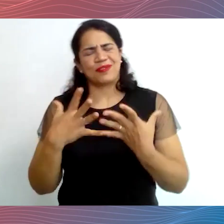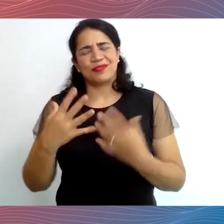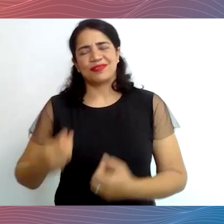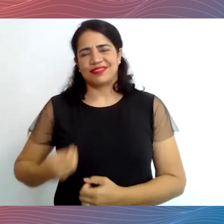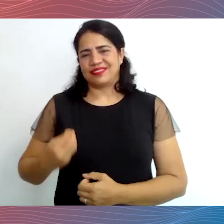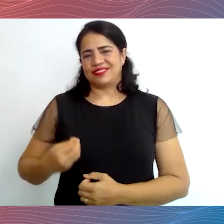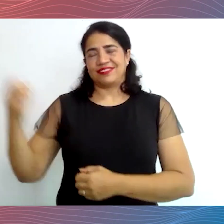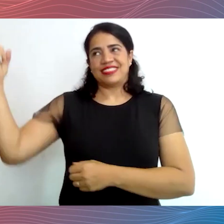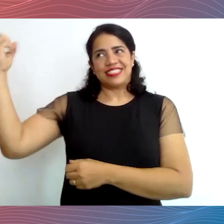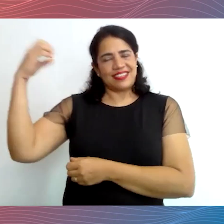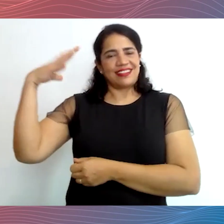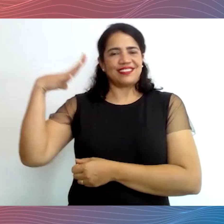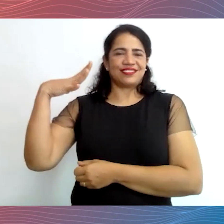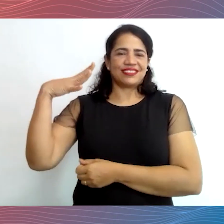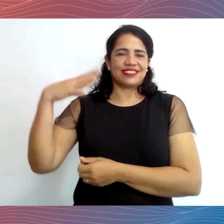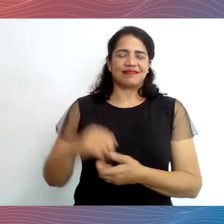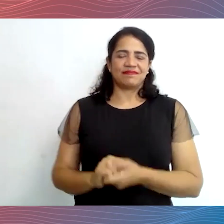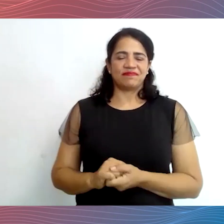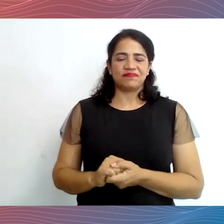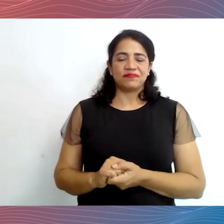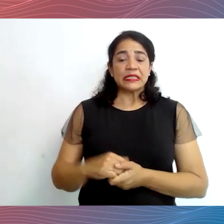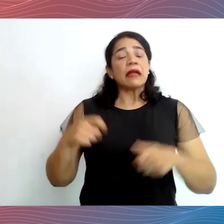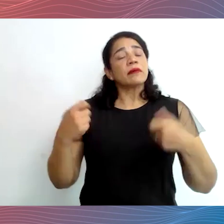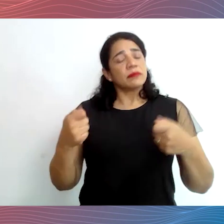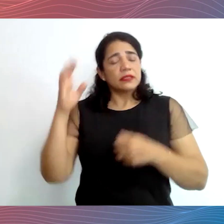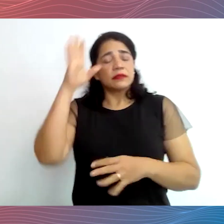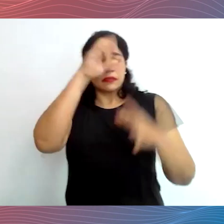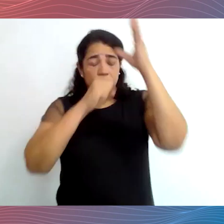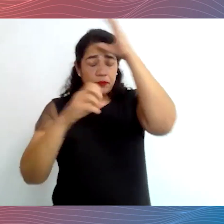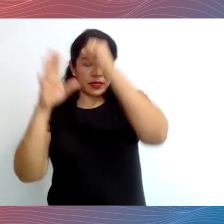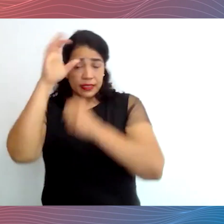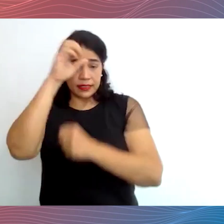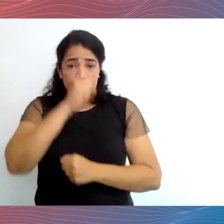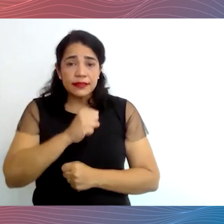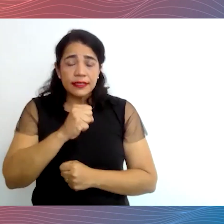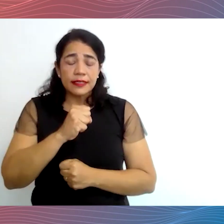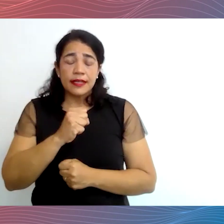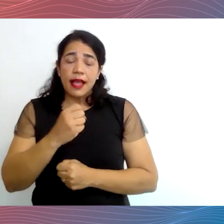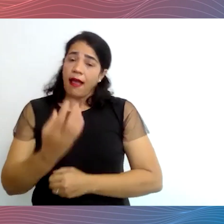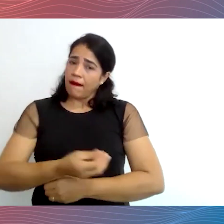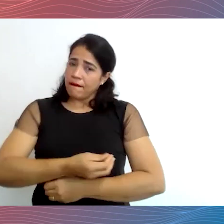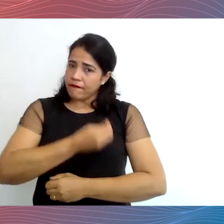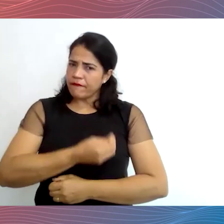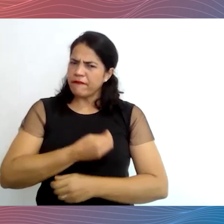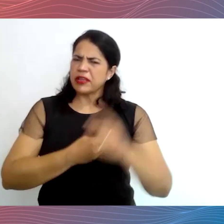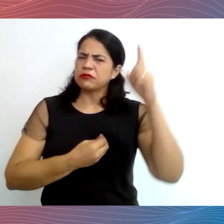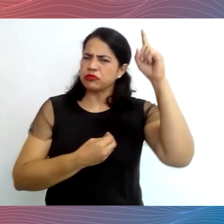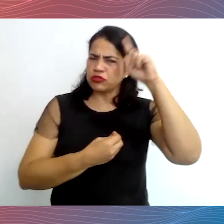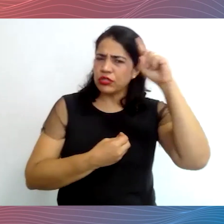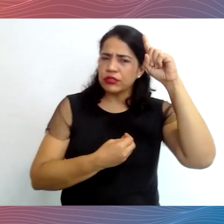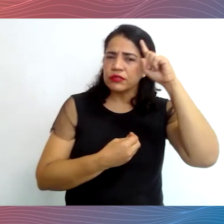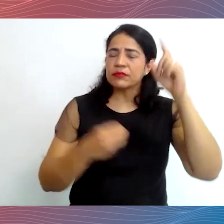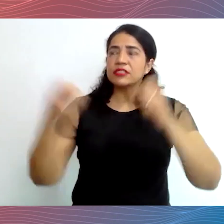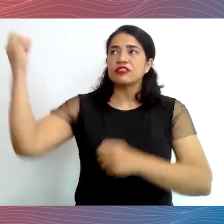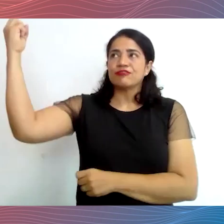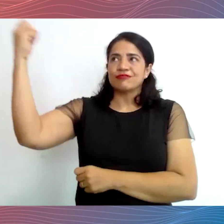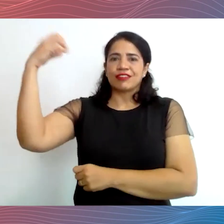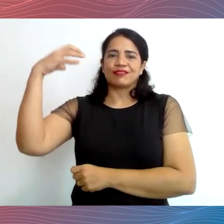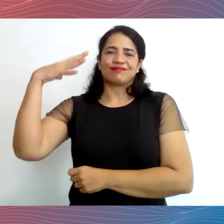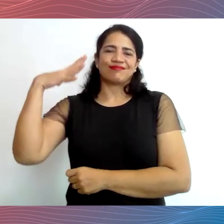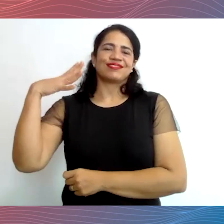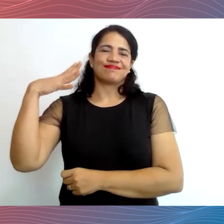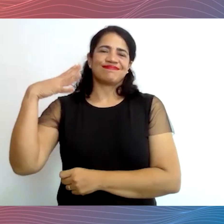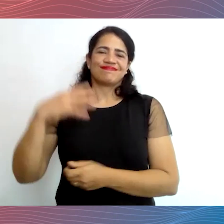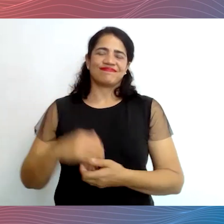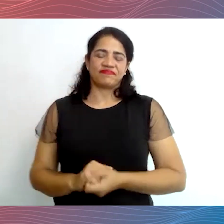né? Vamos aprender a andar na luz. Se você vive uma vida de pecados, a luz começa a te incomodar. Vamos viver